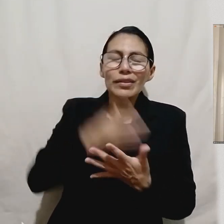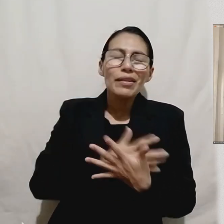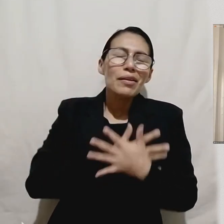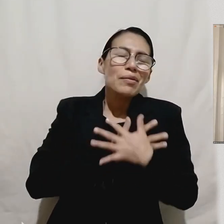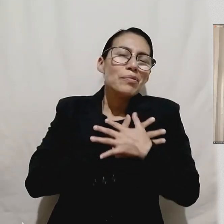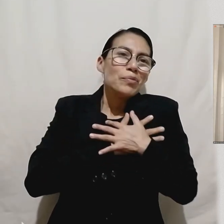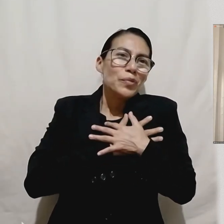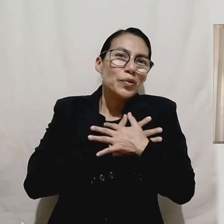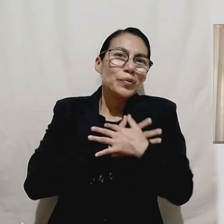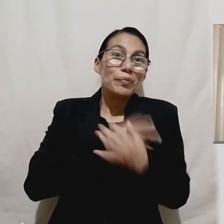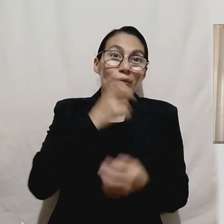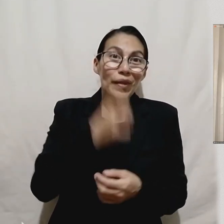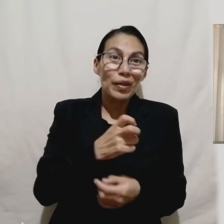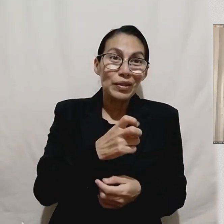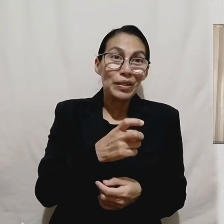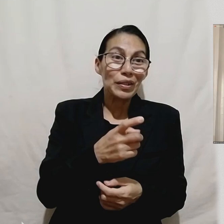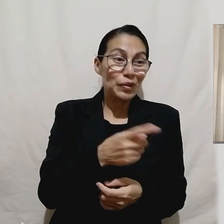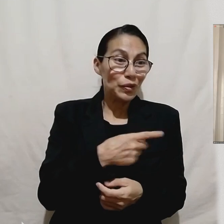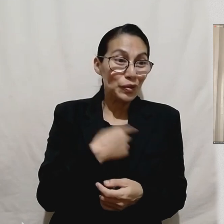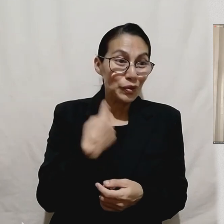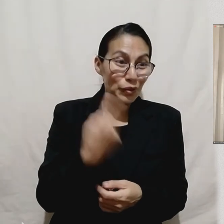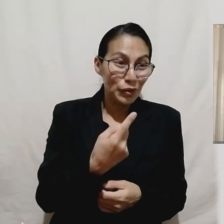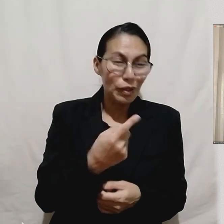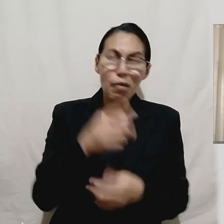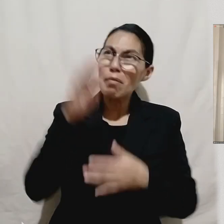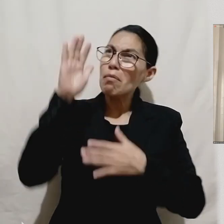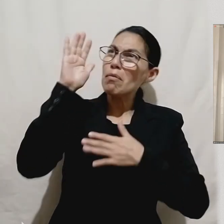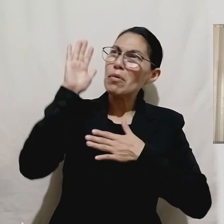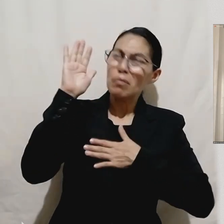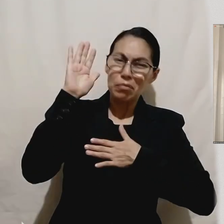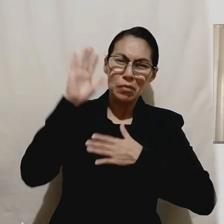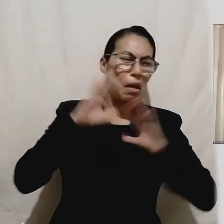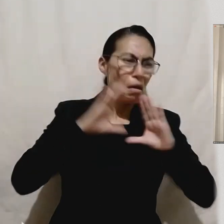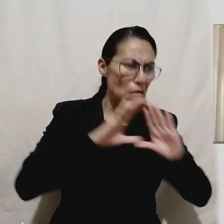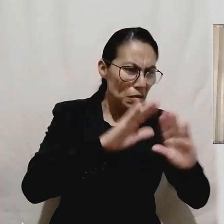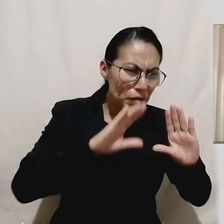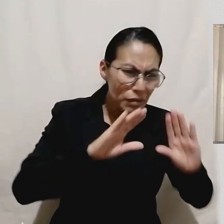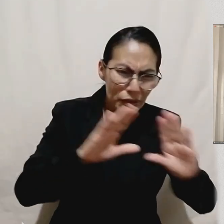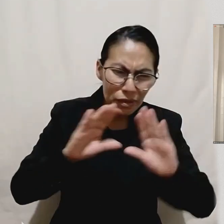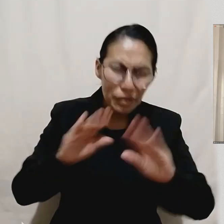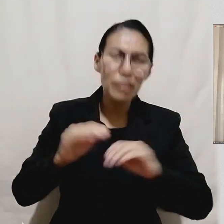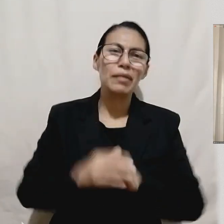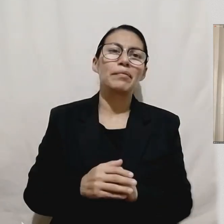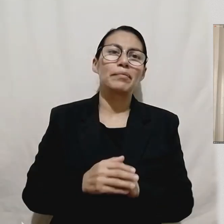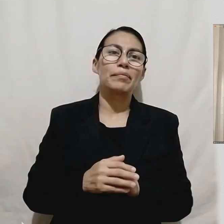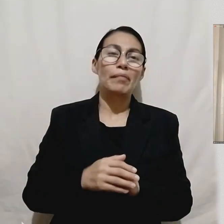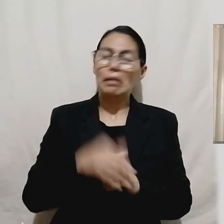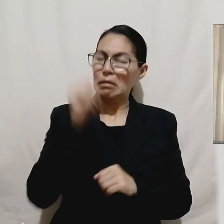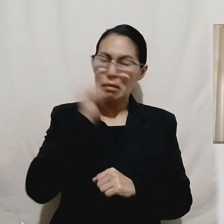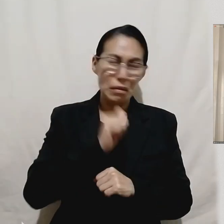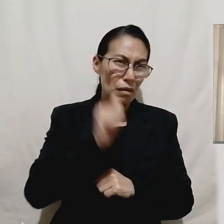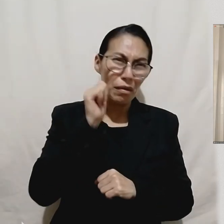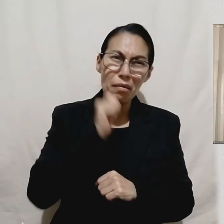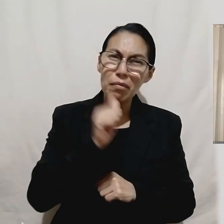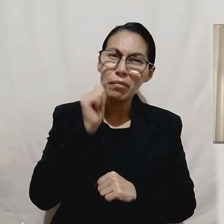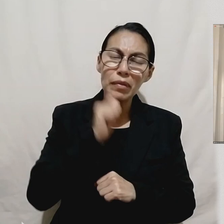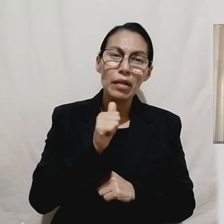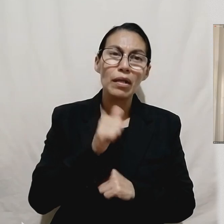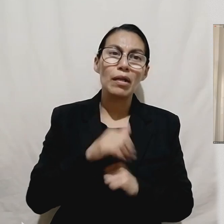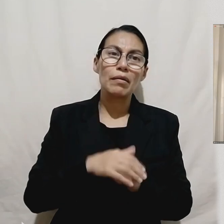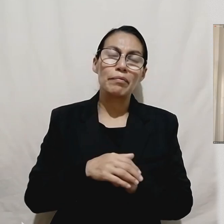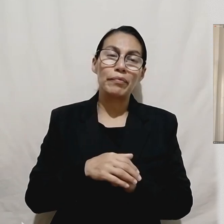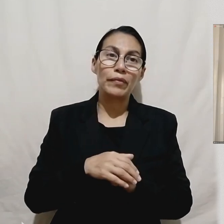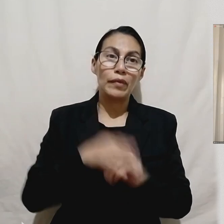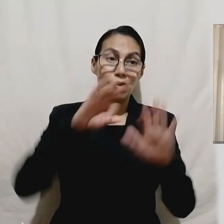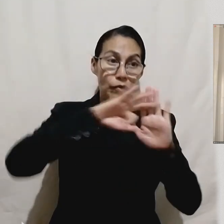dios de amor y podemos enseñarles las grandes promesas de Dios en el hogar en